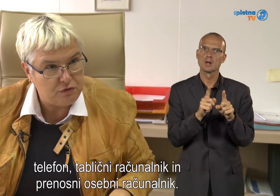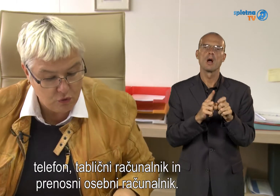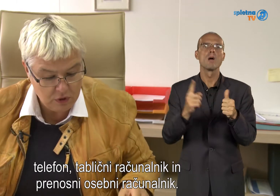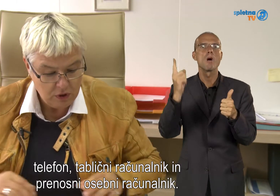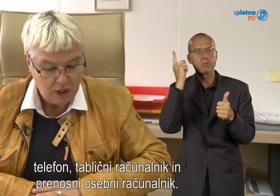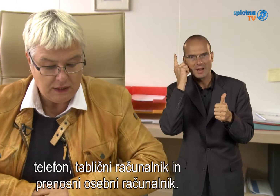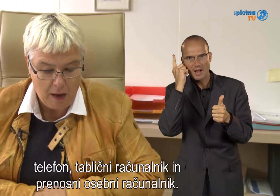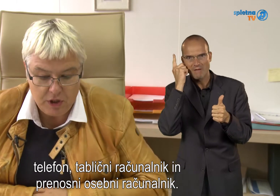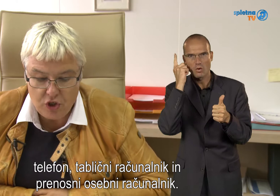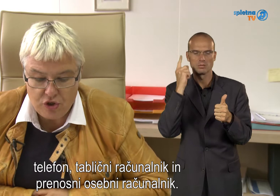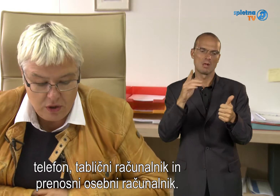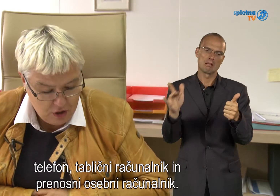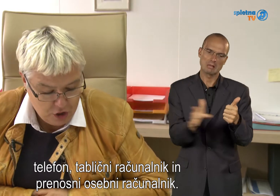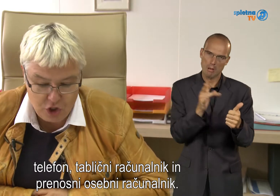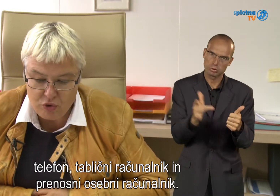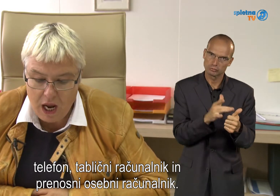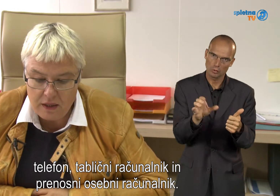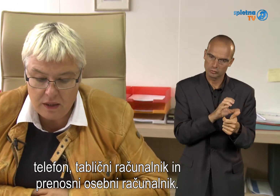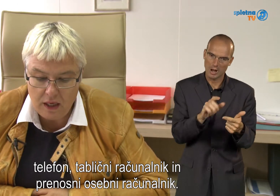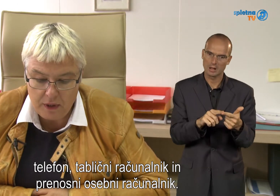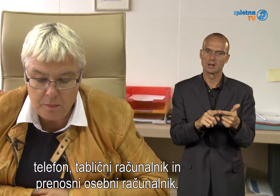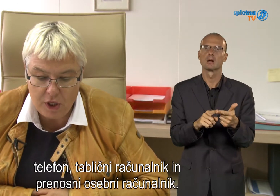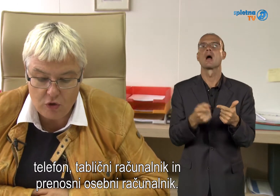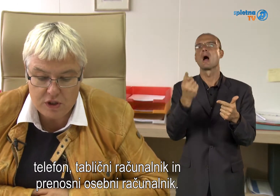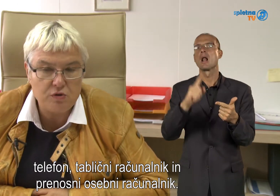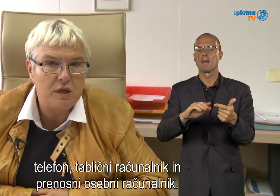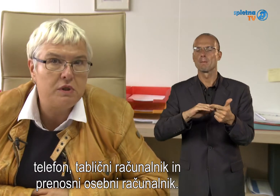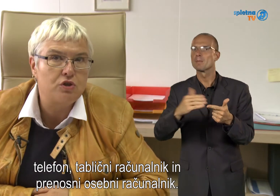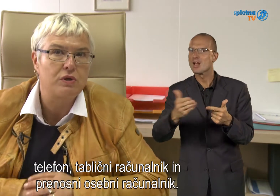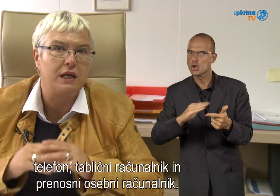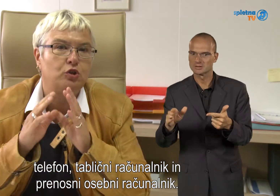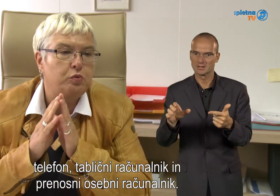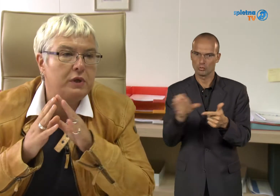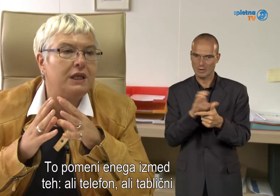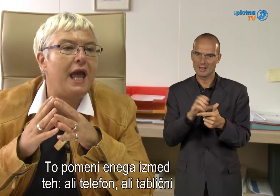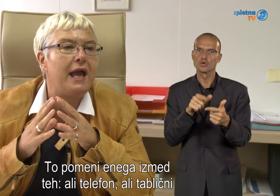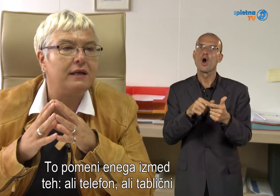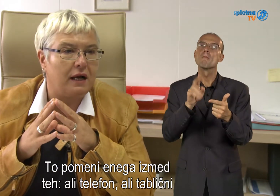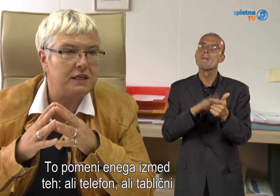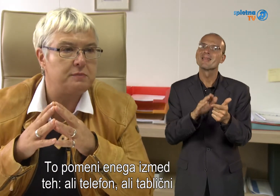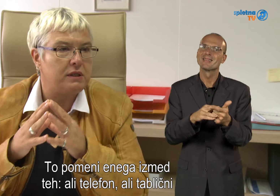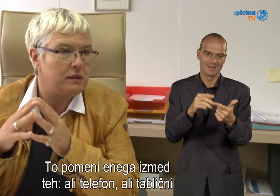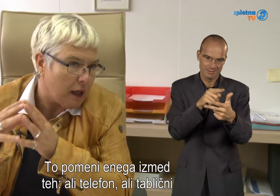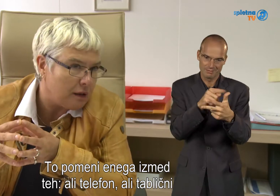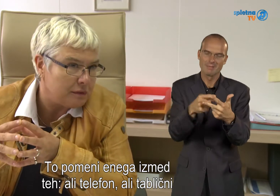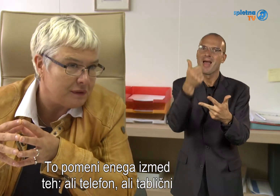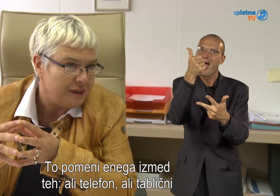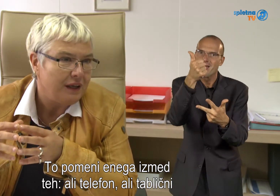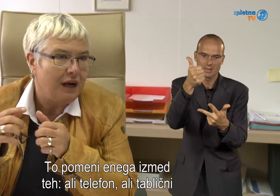telefon, tablični računalnik in prenosni osebni računalnik. To pomeni enega izmed teh.